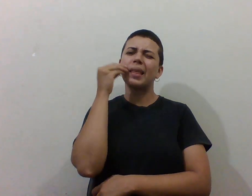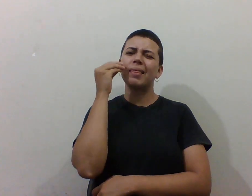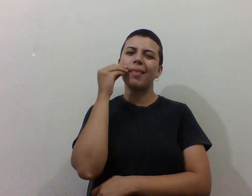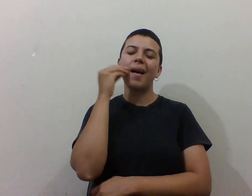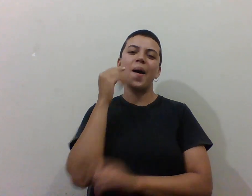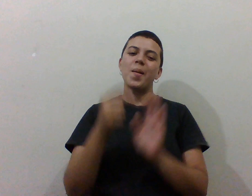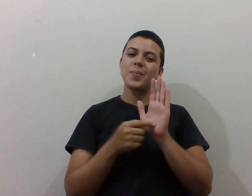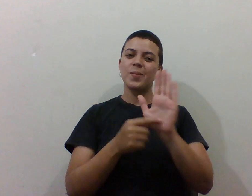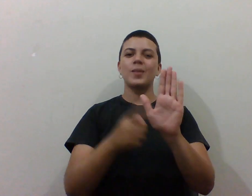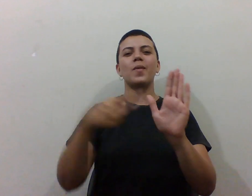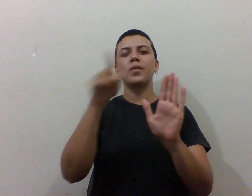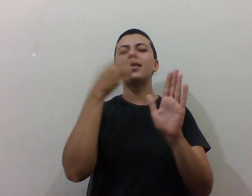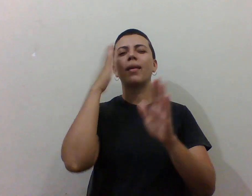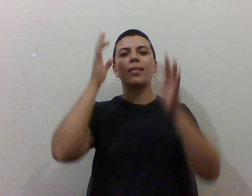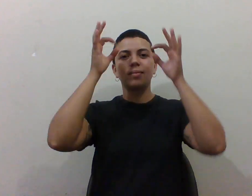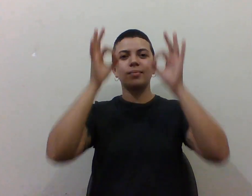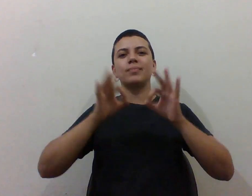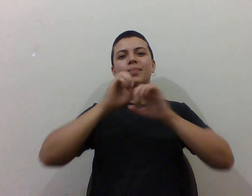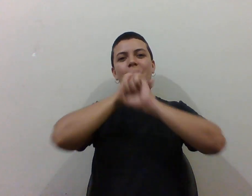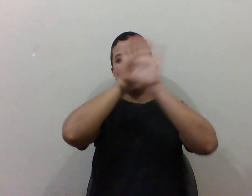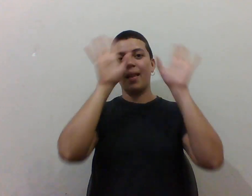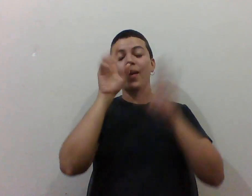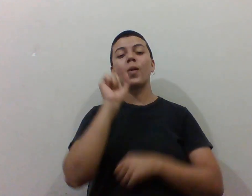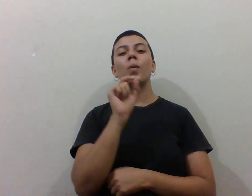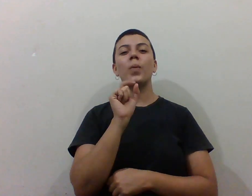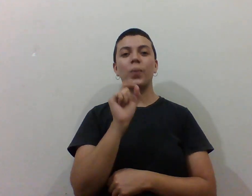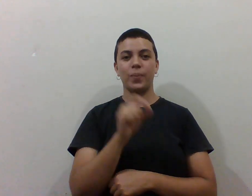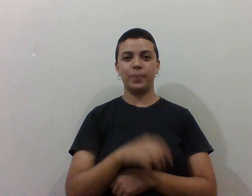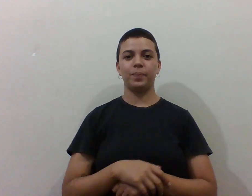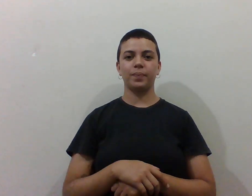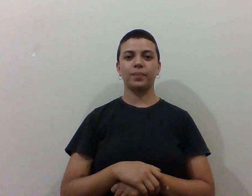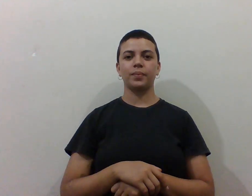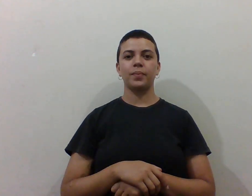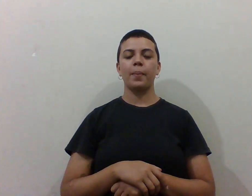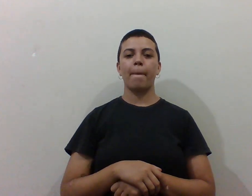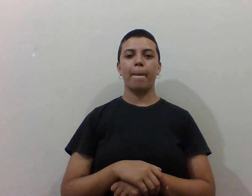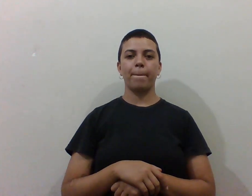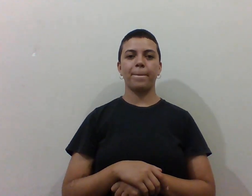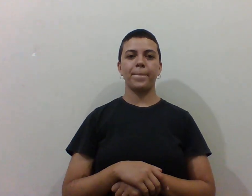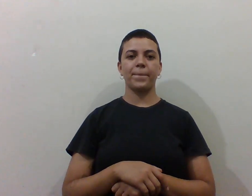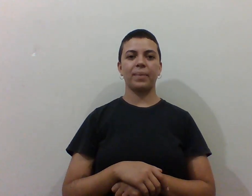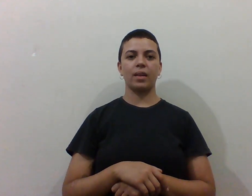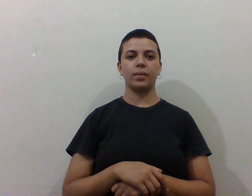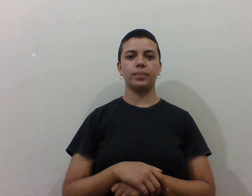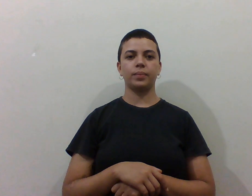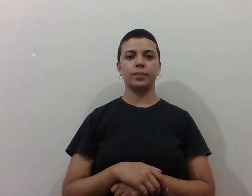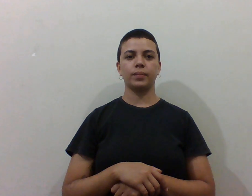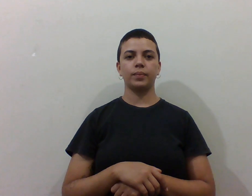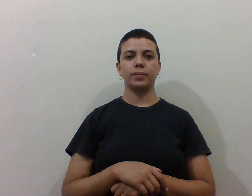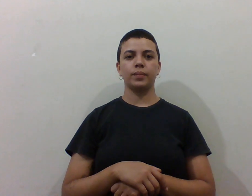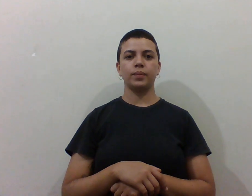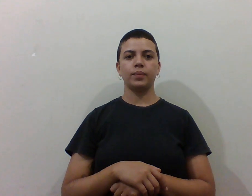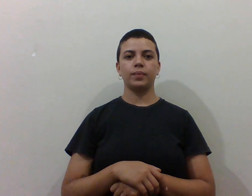numa linguagem mais simples e acessível o que é que eu estou tentando mencionar aqui para vocês. Alguns grupos